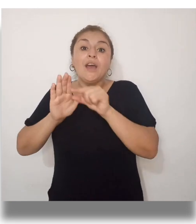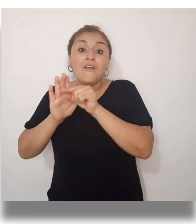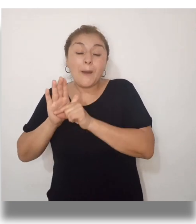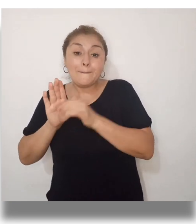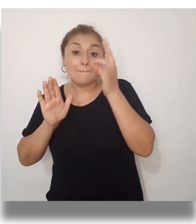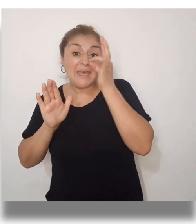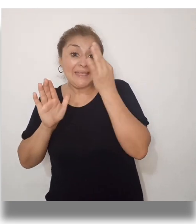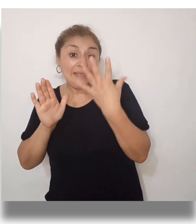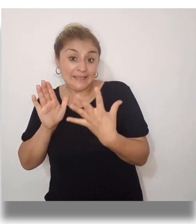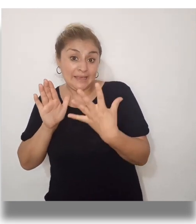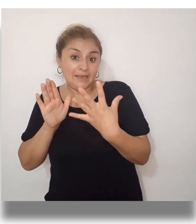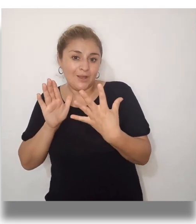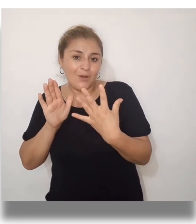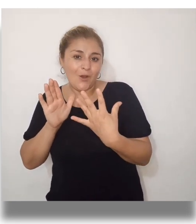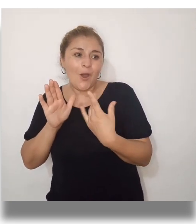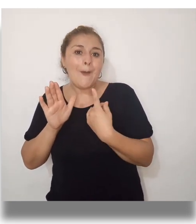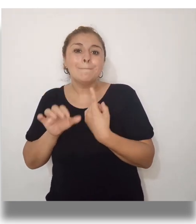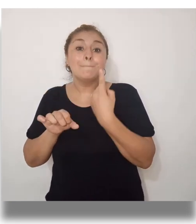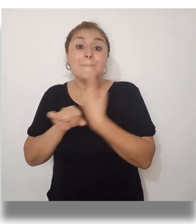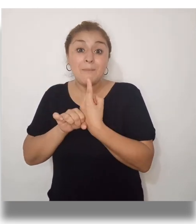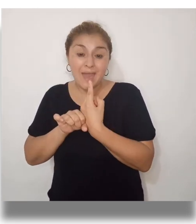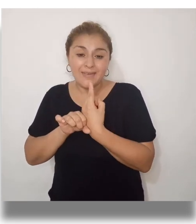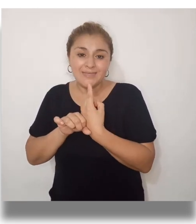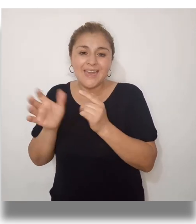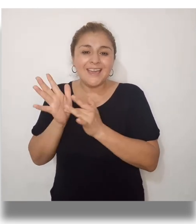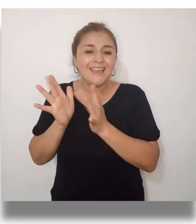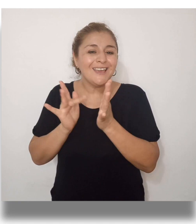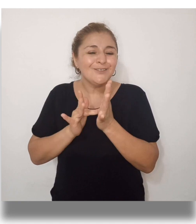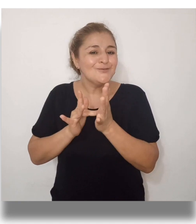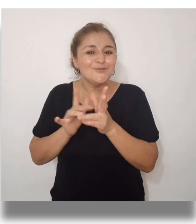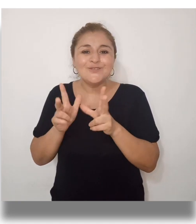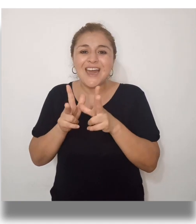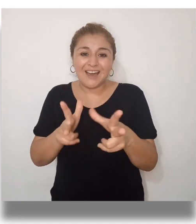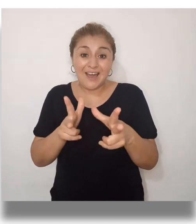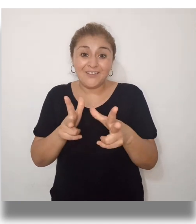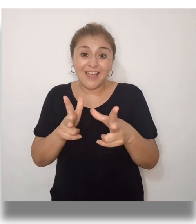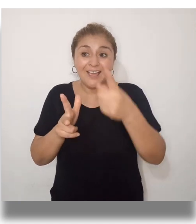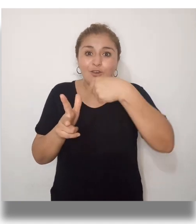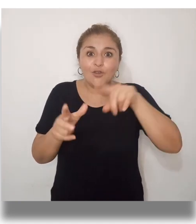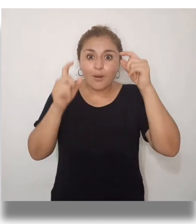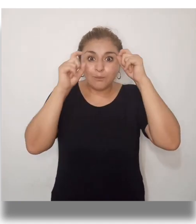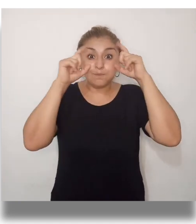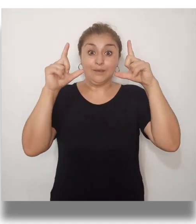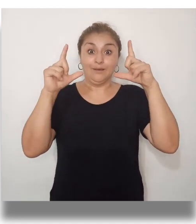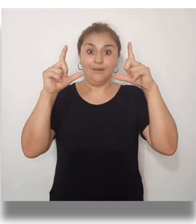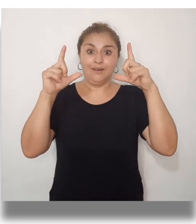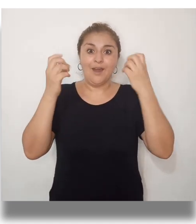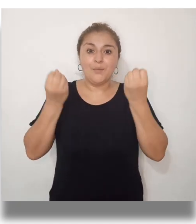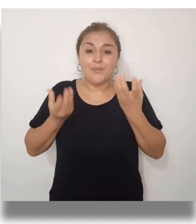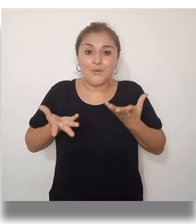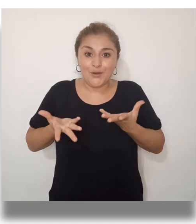pero a partir del versículo 25 por primera vez Jesús llama nuestra atención